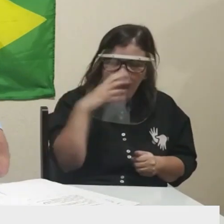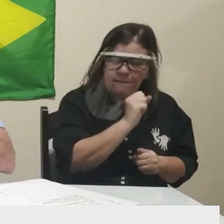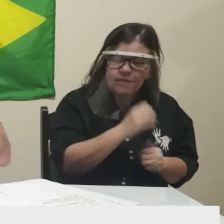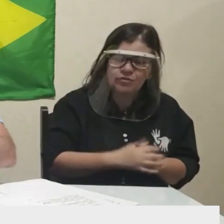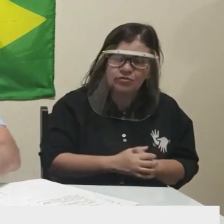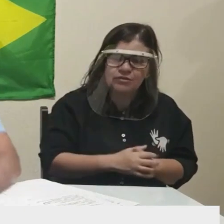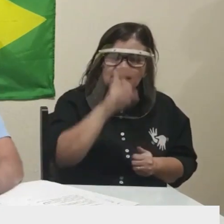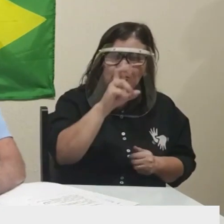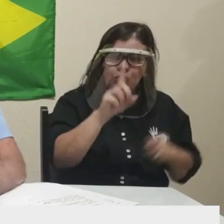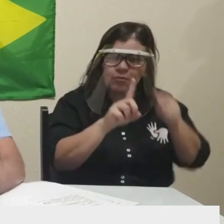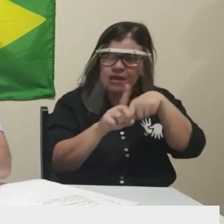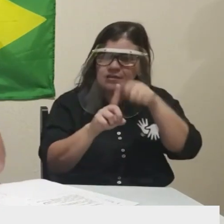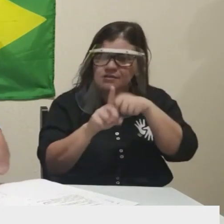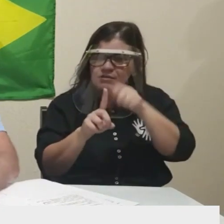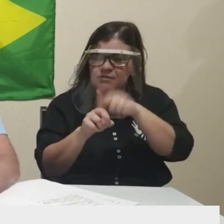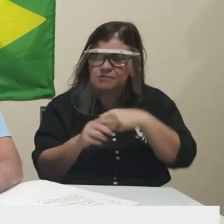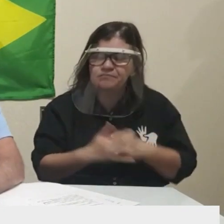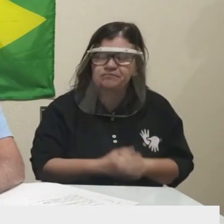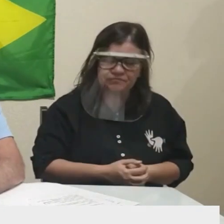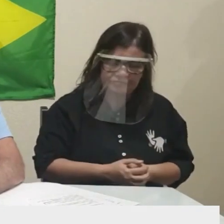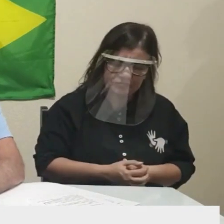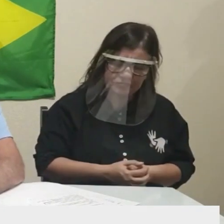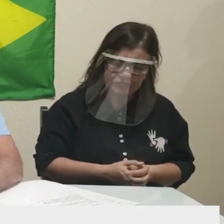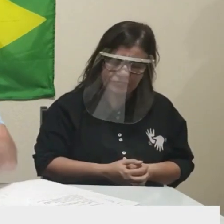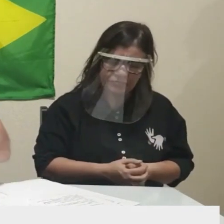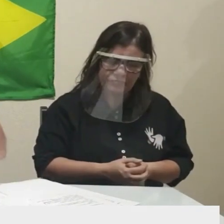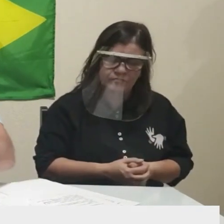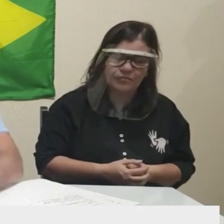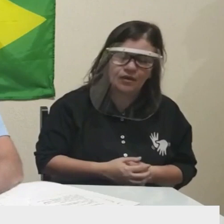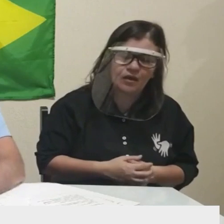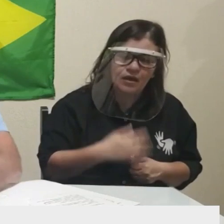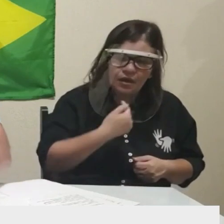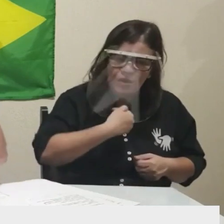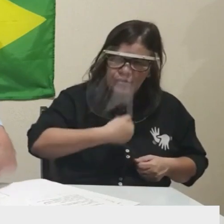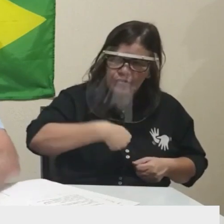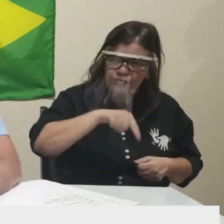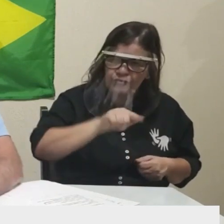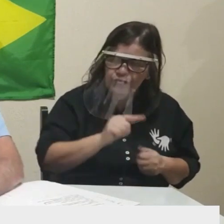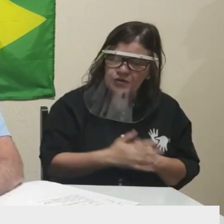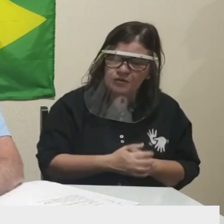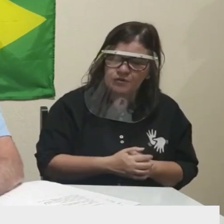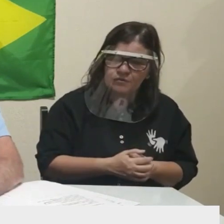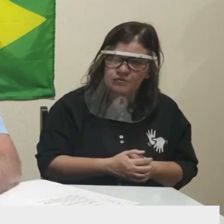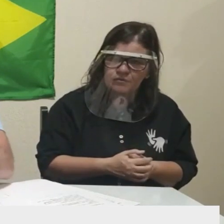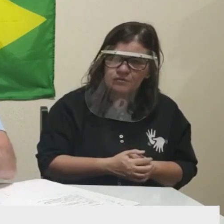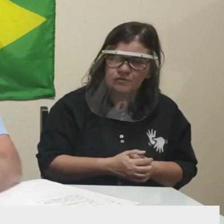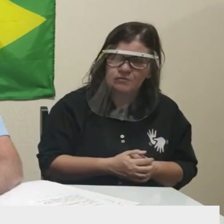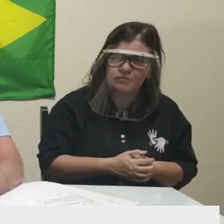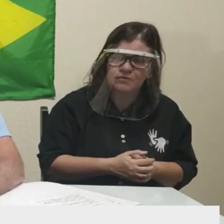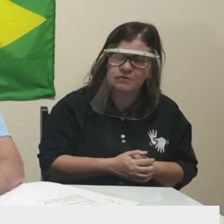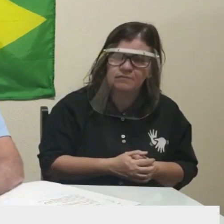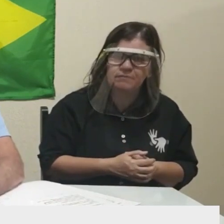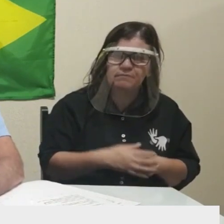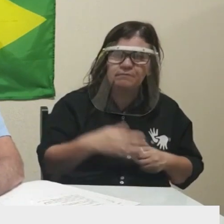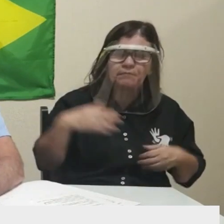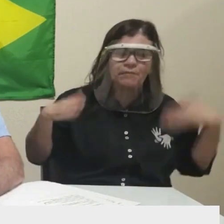presidente. A Codeba. Eu estive na Codeba. Eu fui lá, curti um feriado de 5 dias. Fiquei